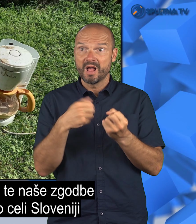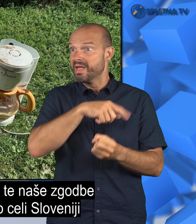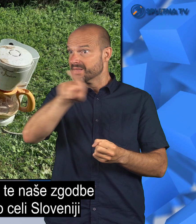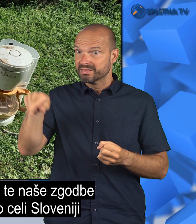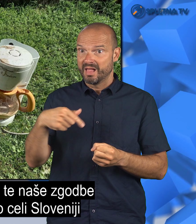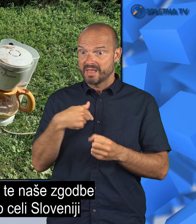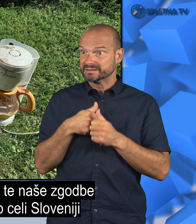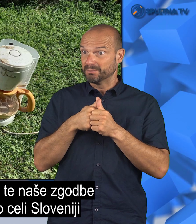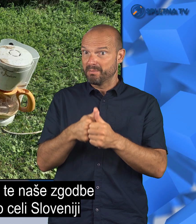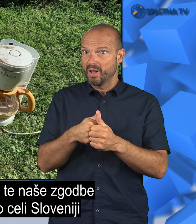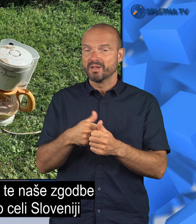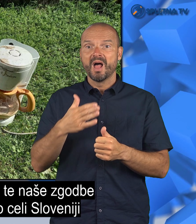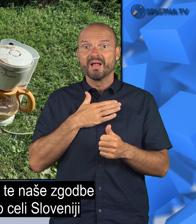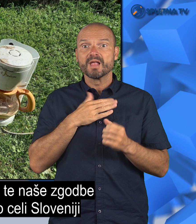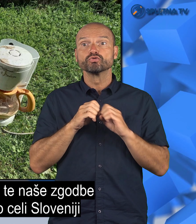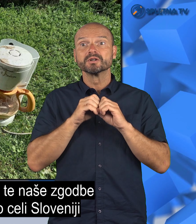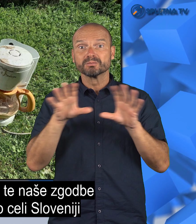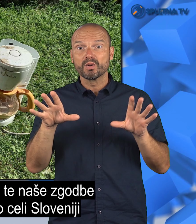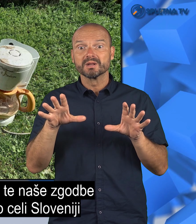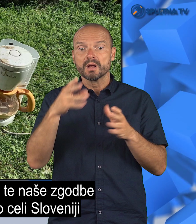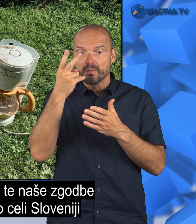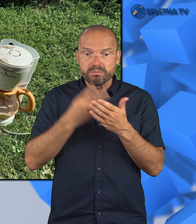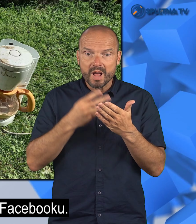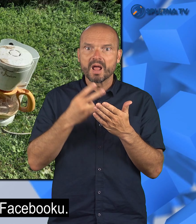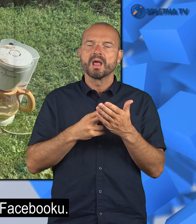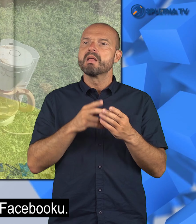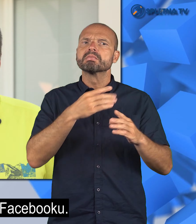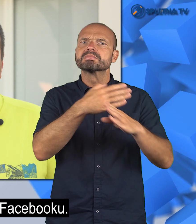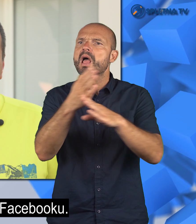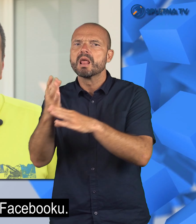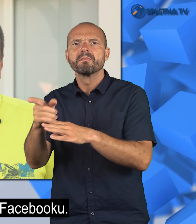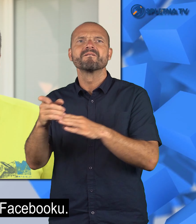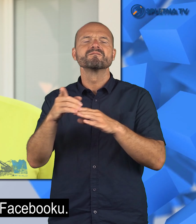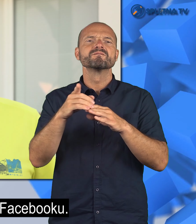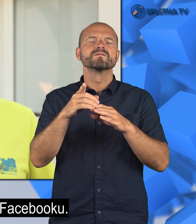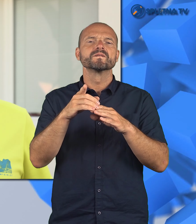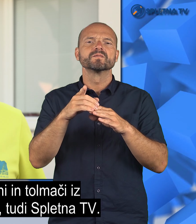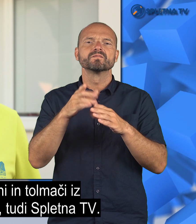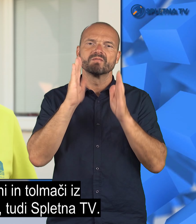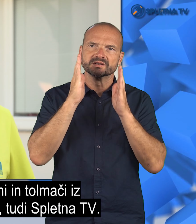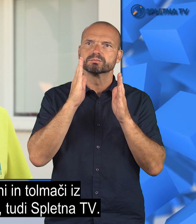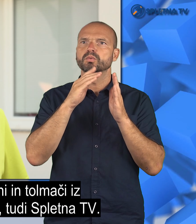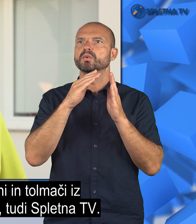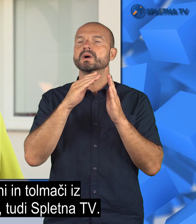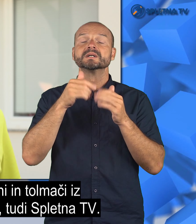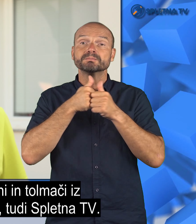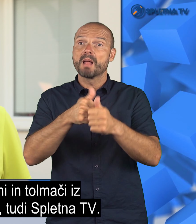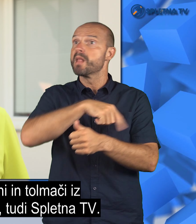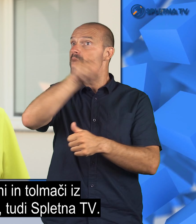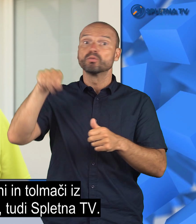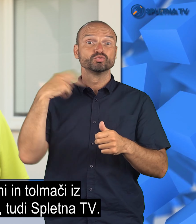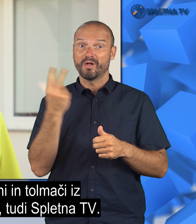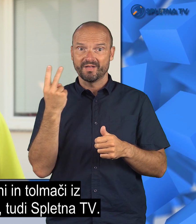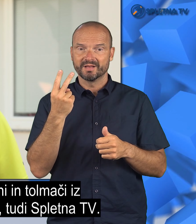Spremljajo nas vsi, mislim, te naše zgodbe zdaj berejo po celi Sloveniji, se delijo po Facebooku, pomagajo in